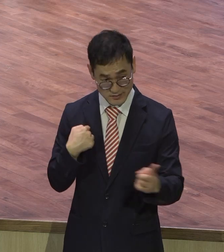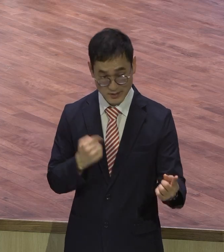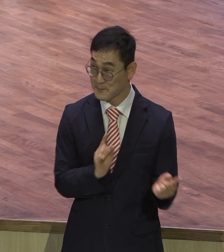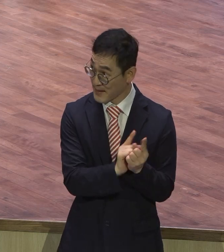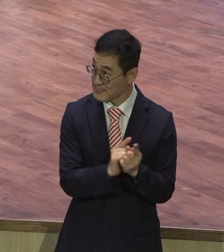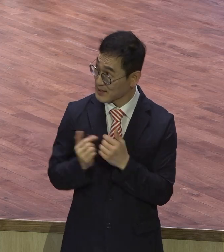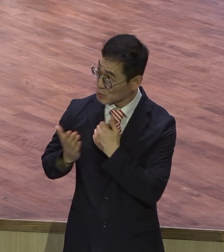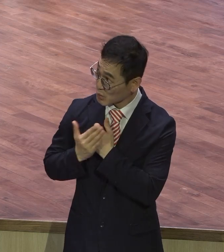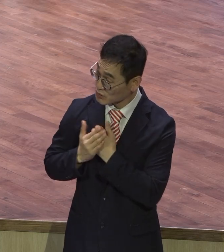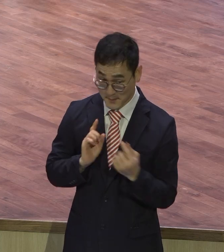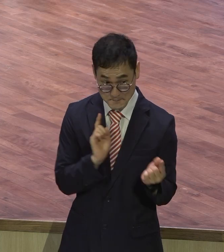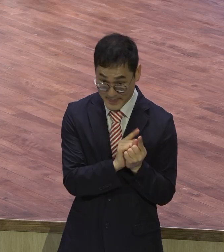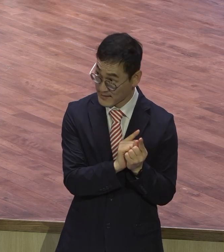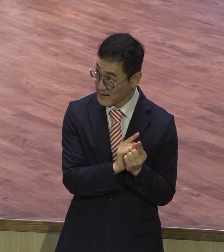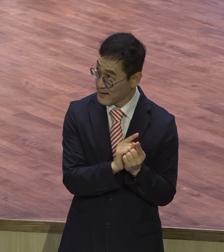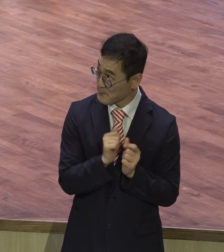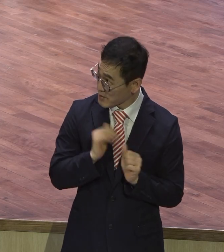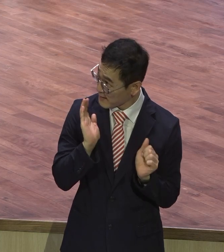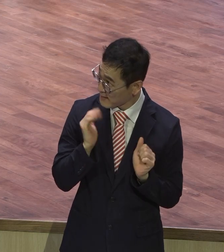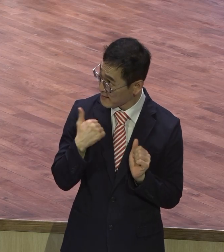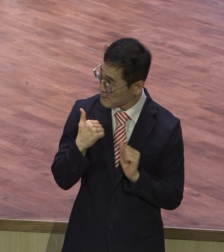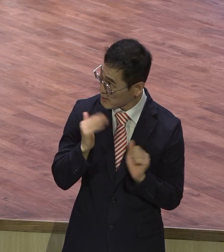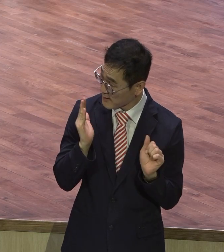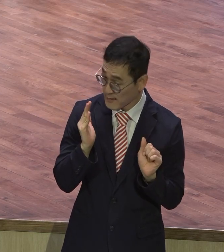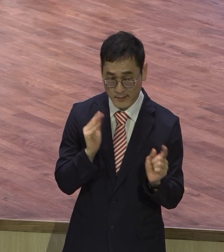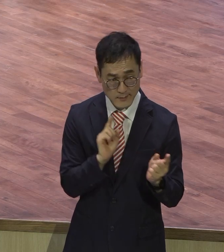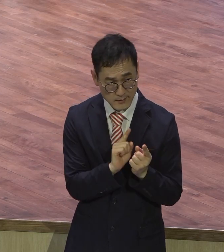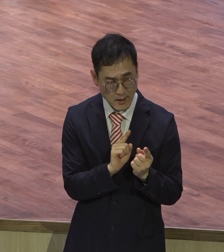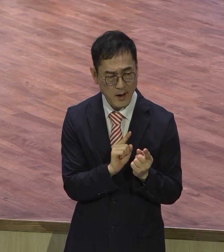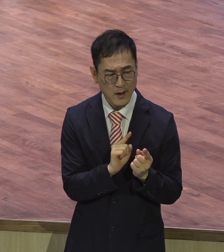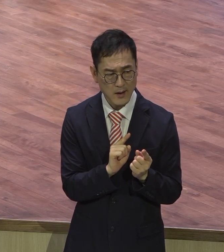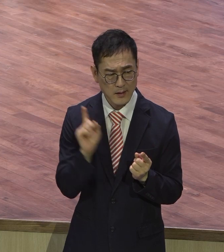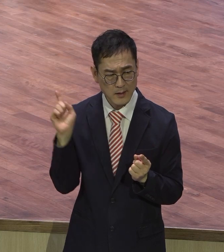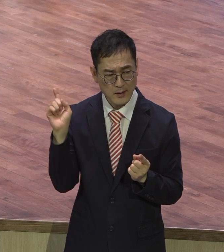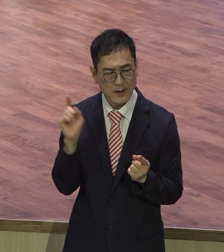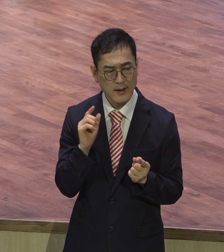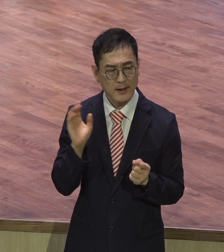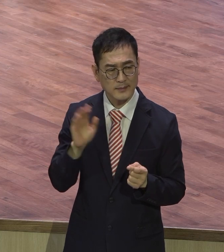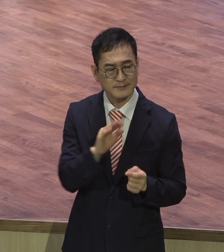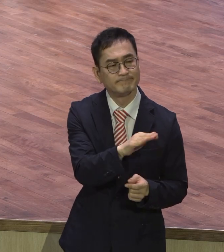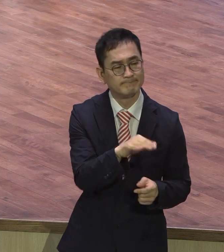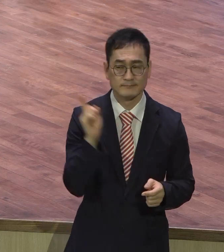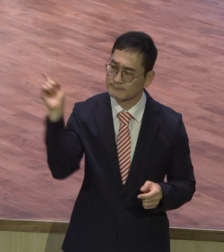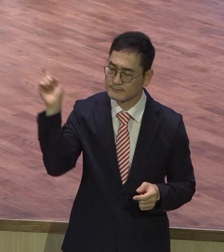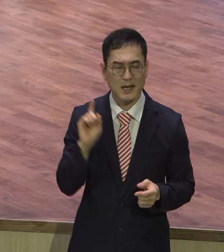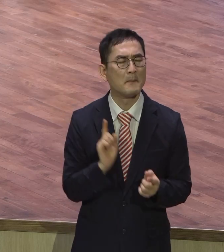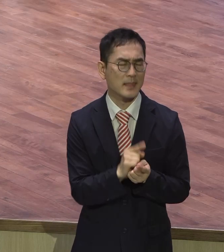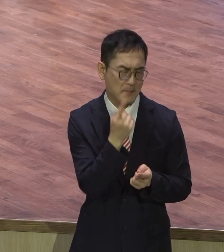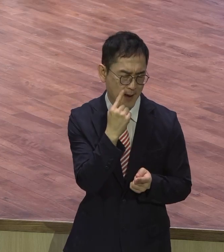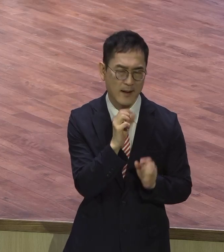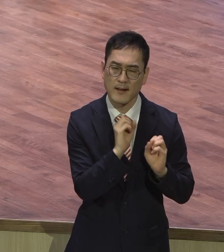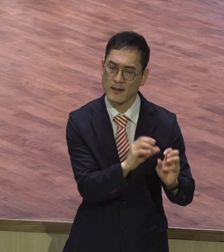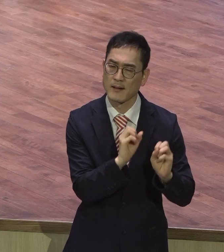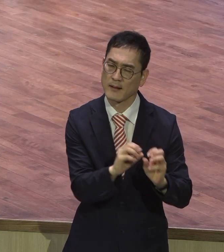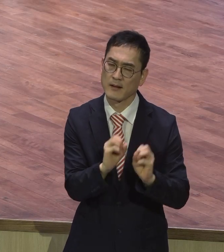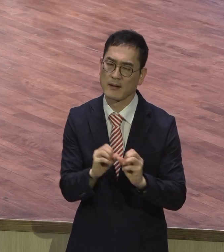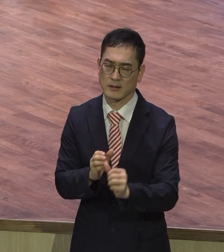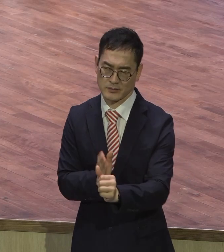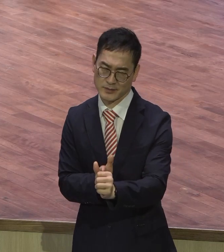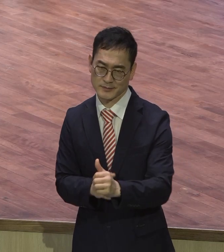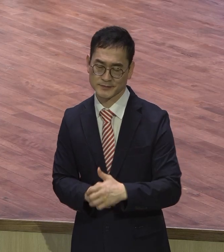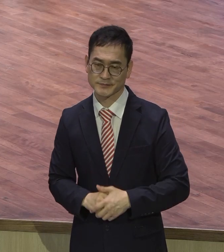한중환동안 만남을 중요하게 계시고 하나님을 의식하시고 이 영광구원에 관심을 가져보세요. 여러분이 소유하고 있는 이